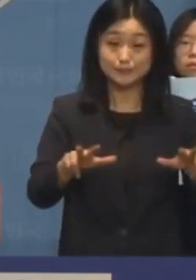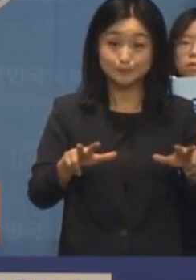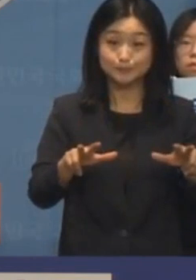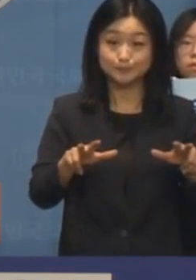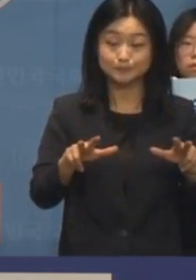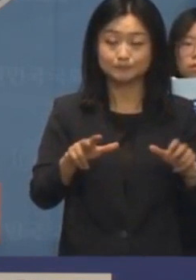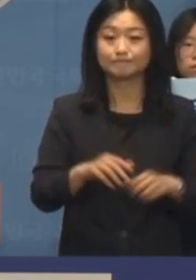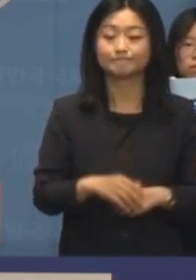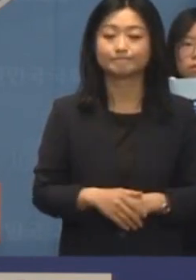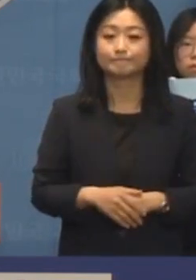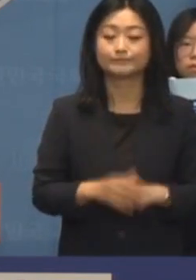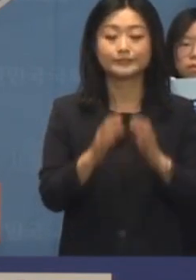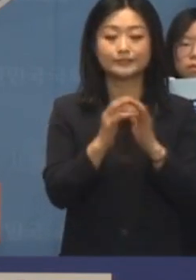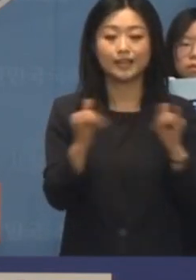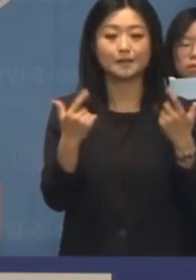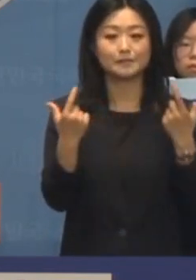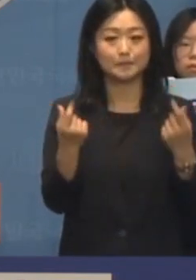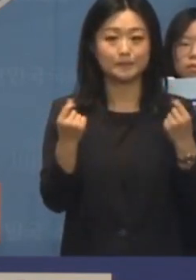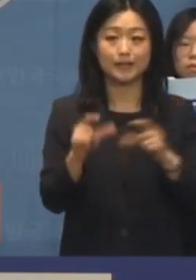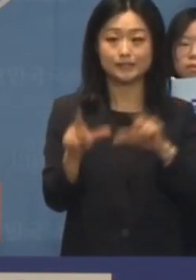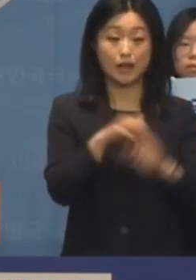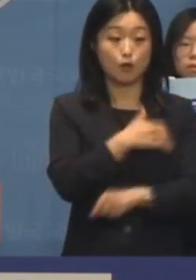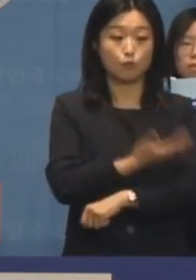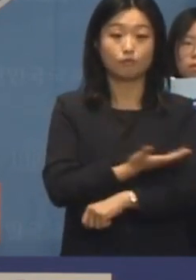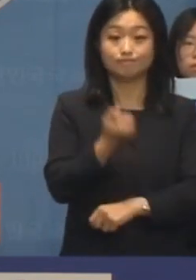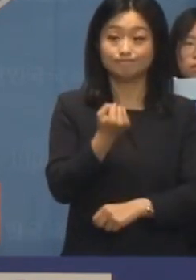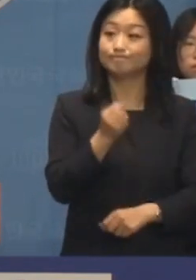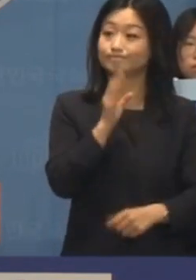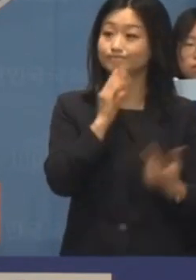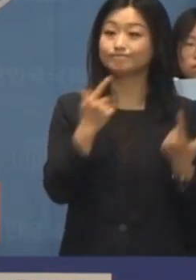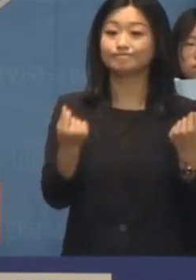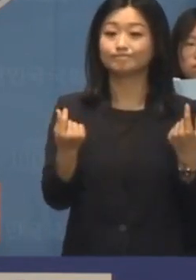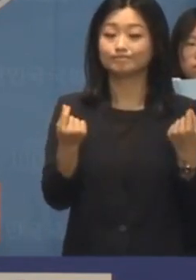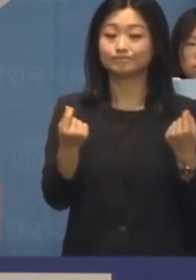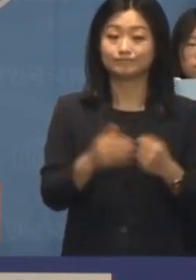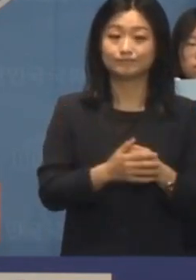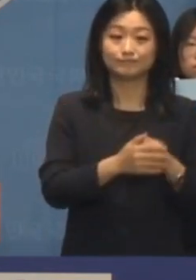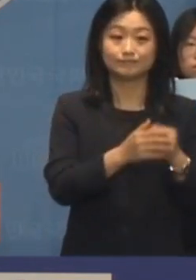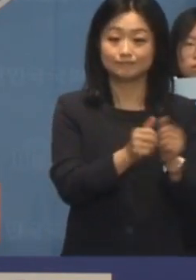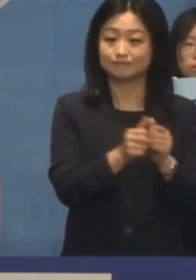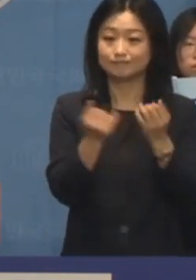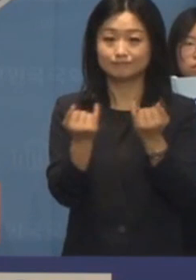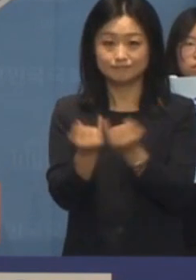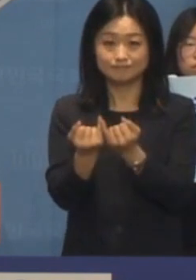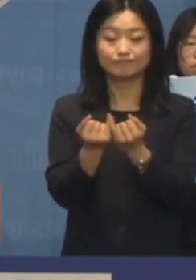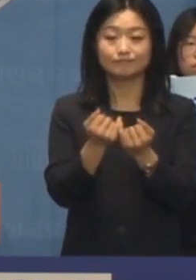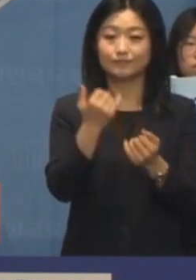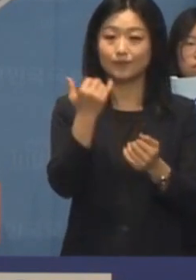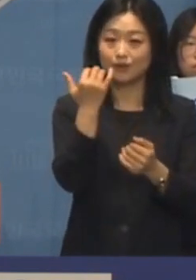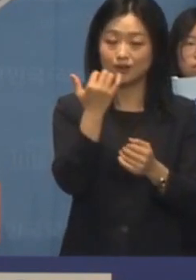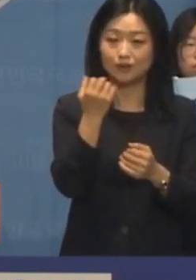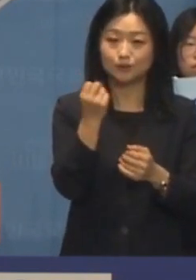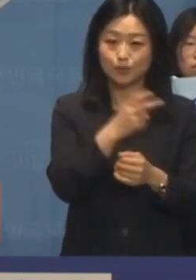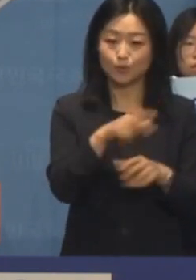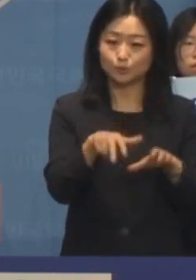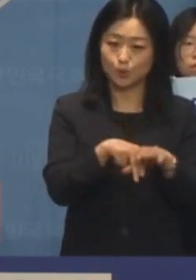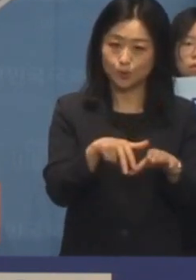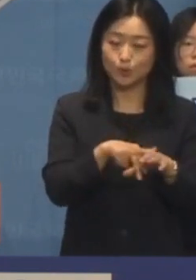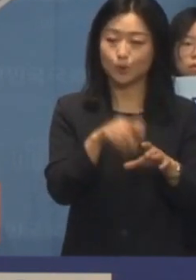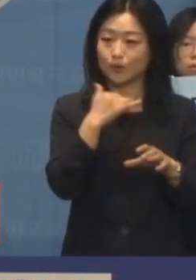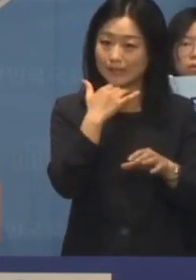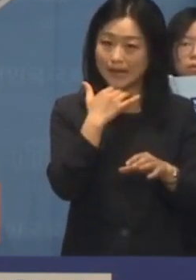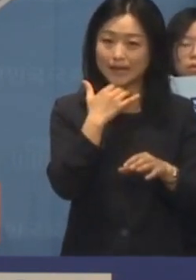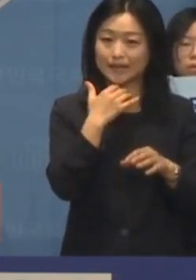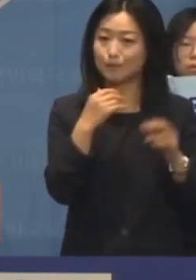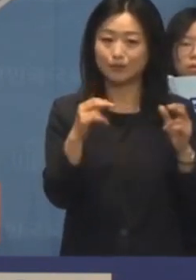당장 현재 인간으로서 살아갈 권리가 있습니다. 성별, 종교, 장애, 나이, 사회적